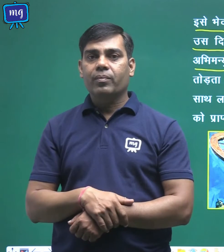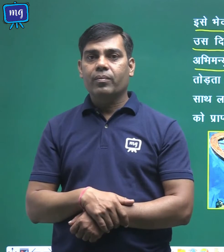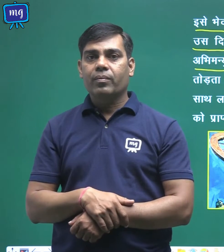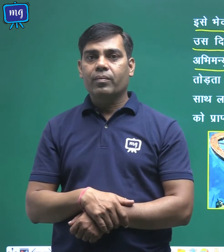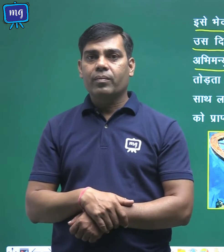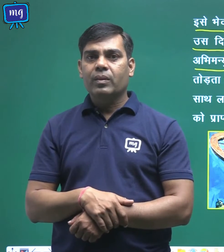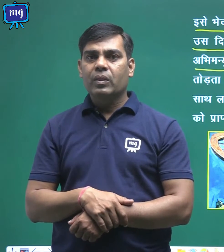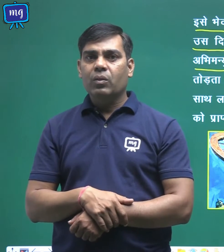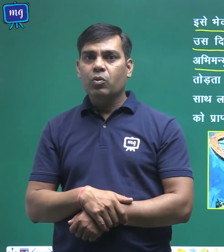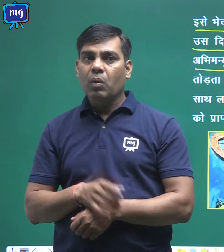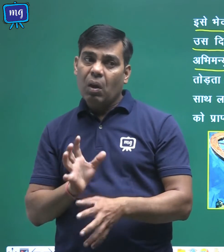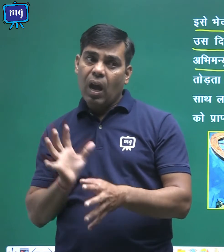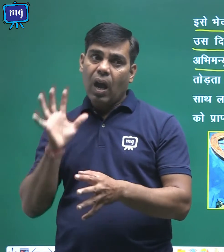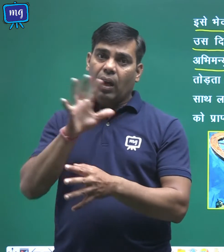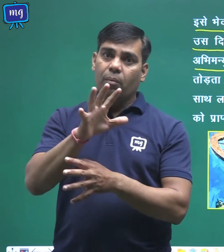आक्रमण कर